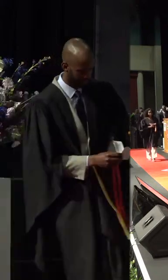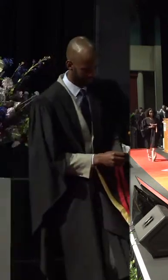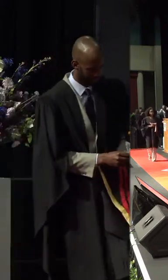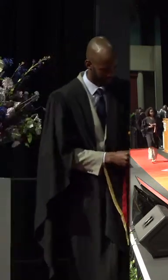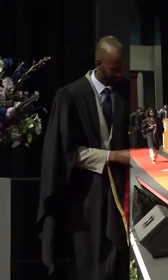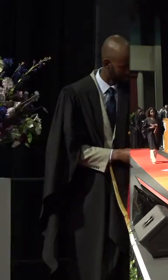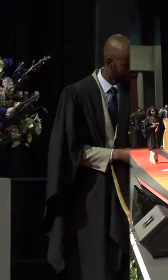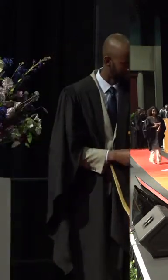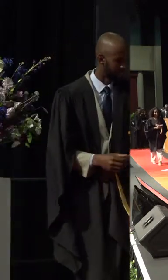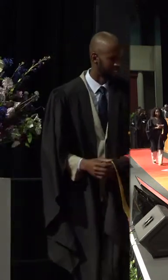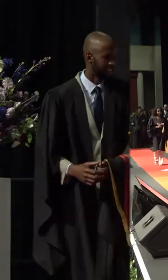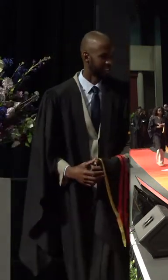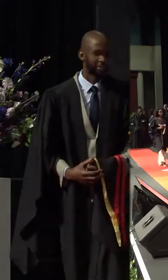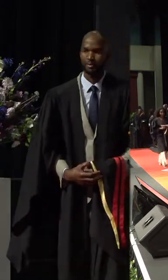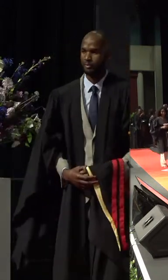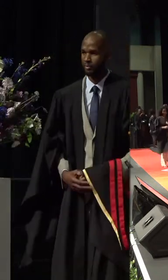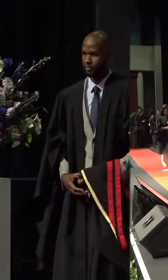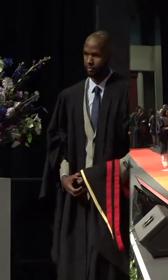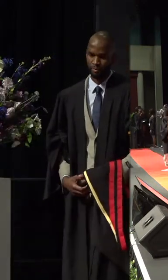Well done.